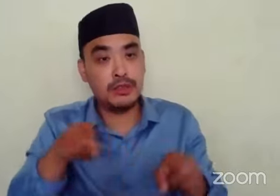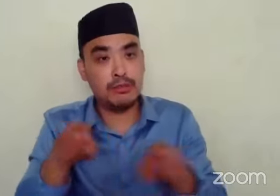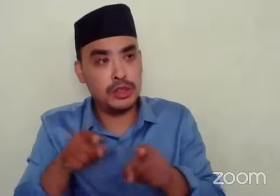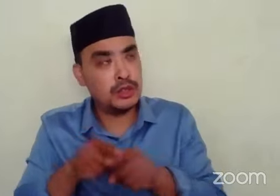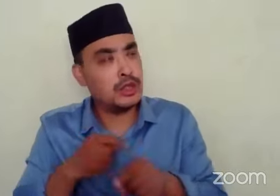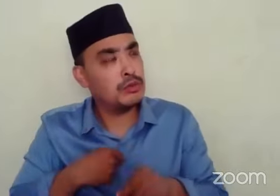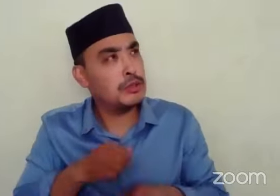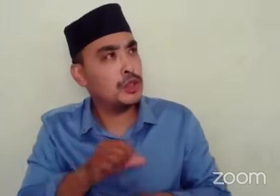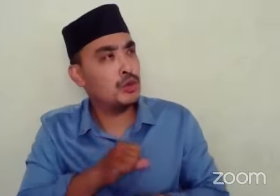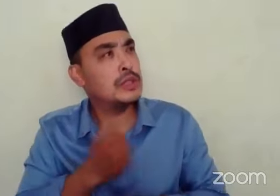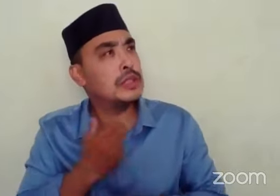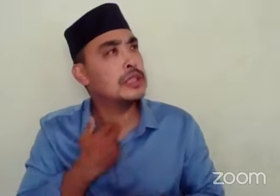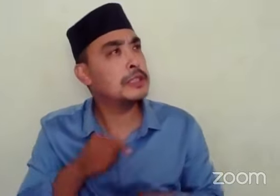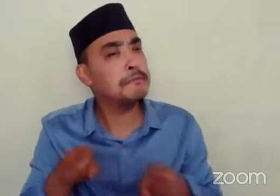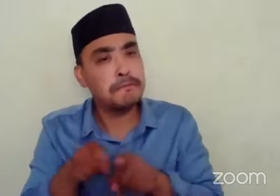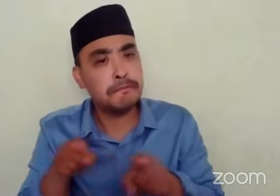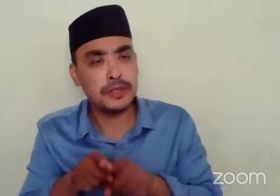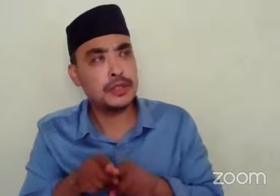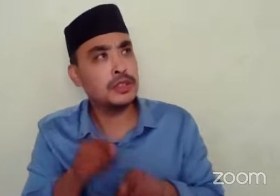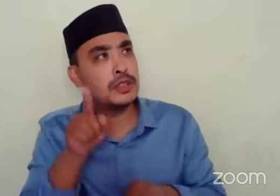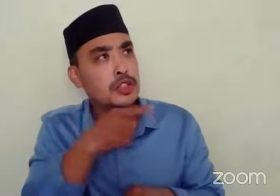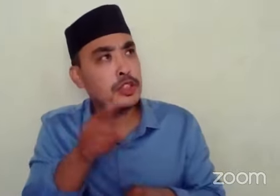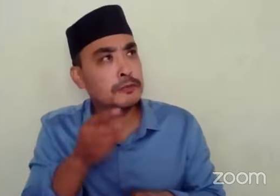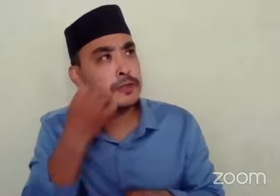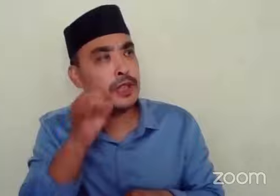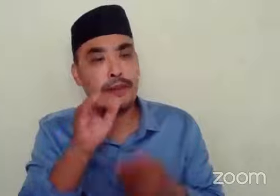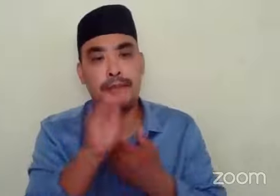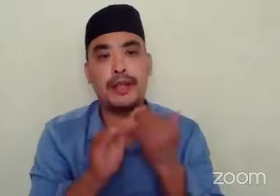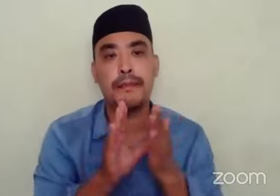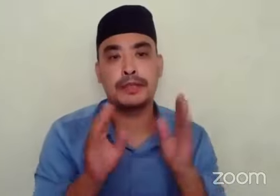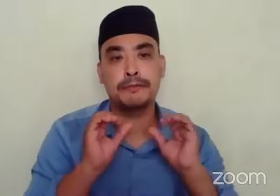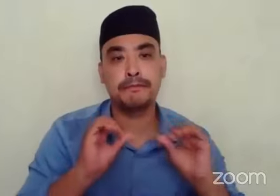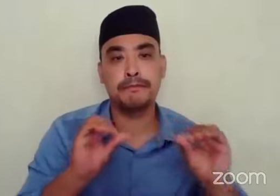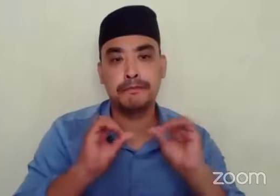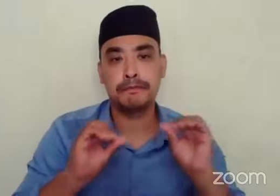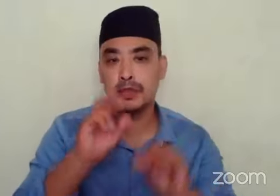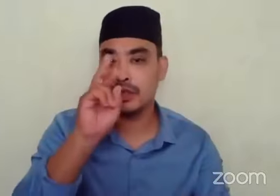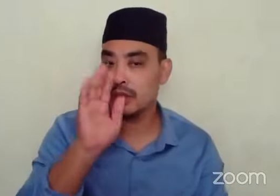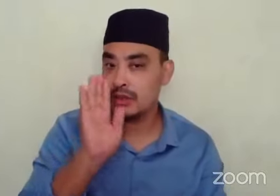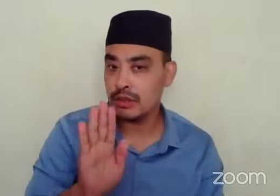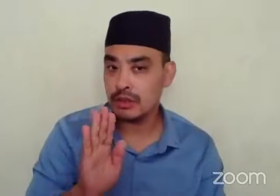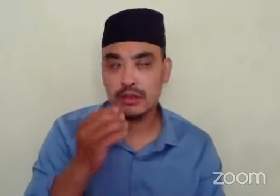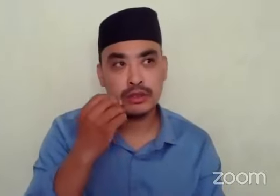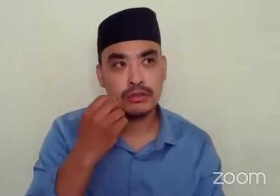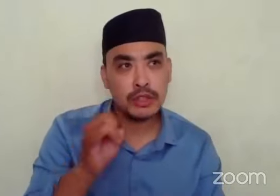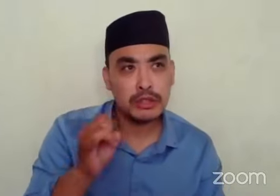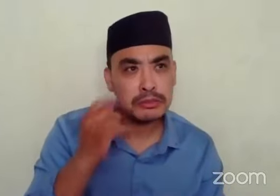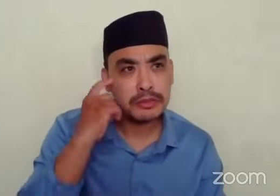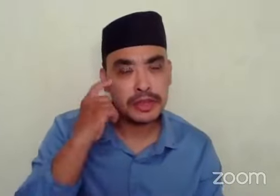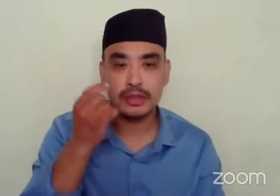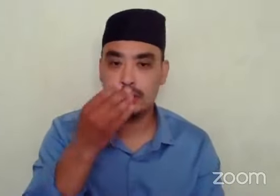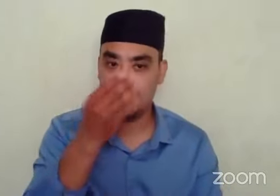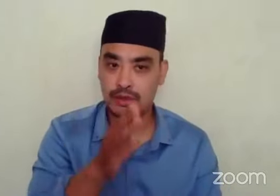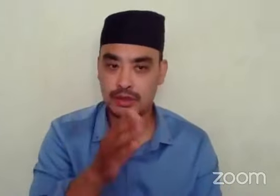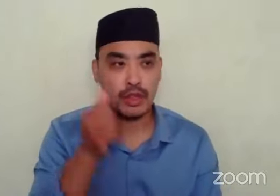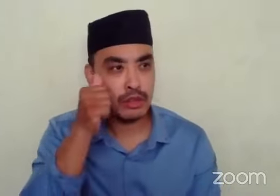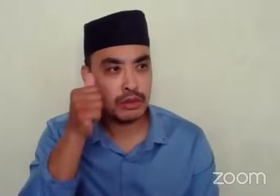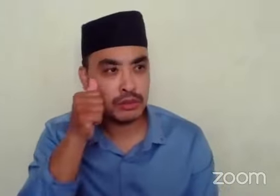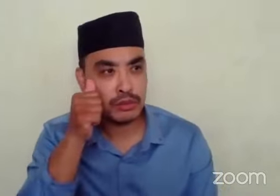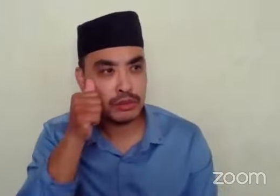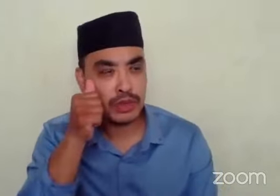भएको यो इच्छाहरूलाई चाहिँ हामीले गलत रूपमा चाहिँ प्रयोग गरिरहेका हुन्छौँ क्या, गलत मानिरहेका हुन्छौँ। जुन अनुभूति